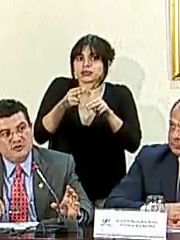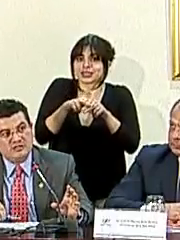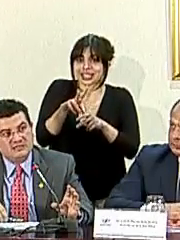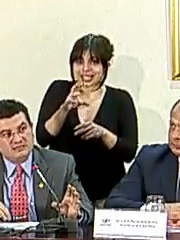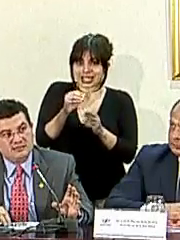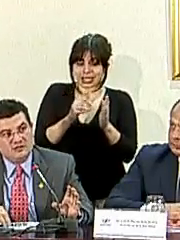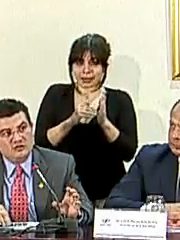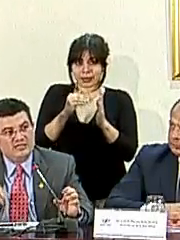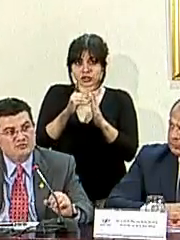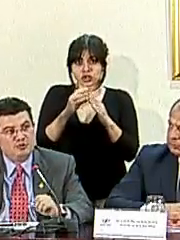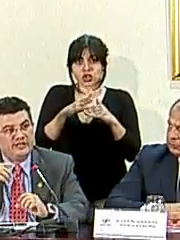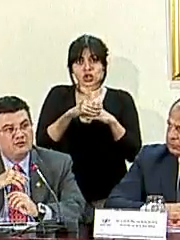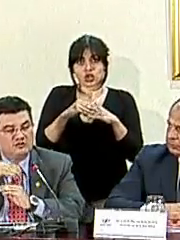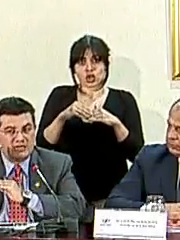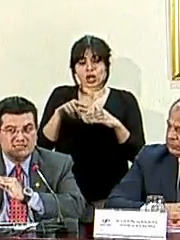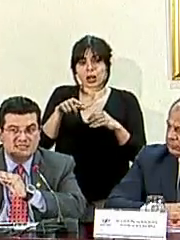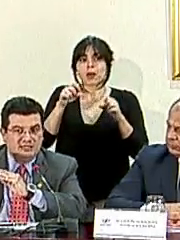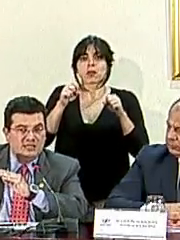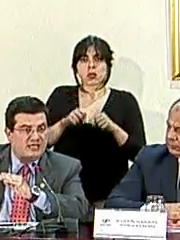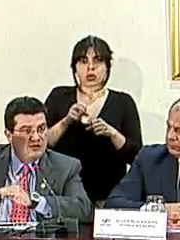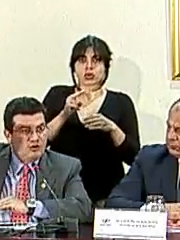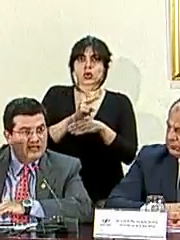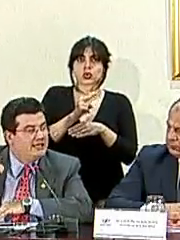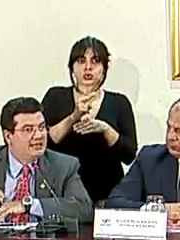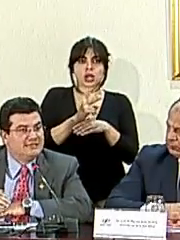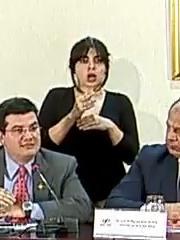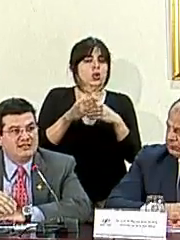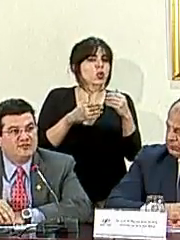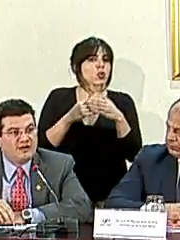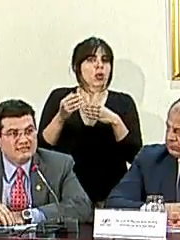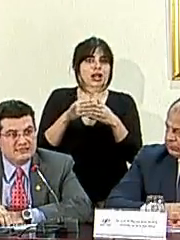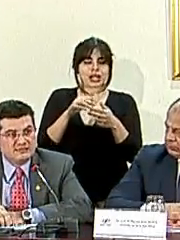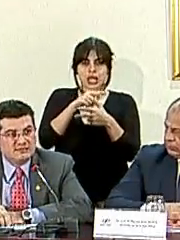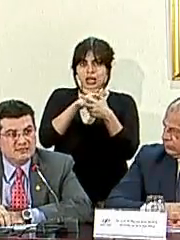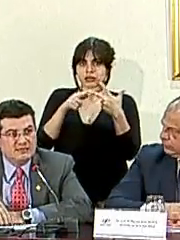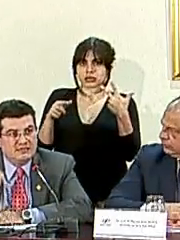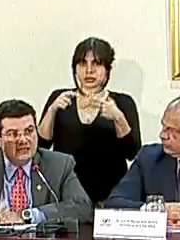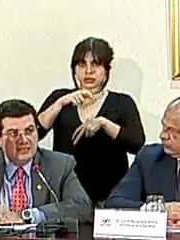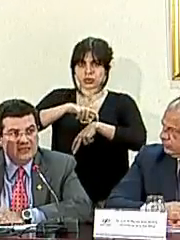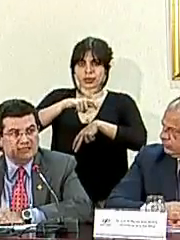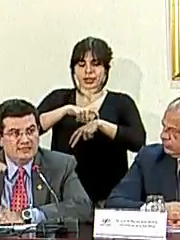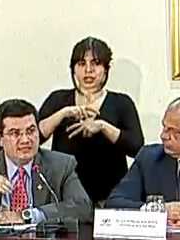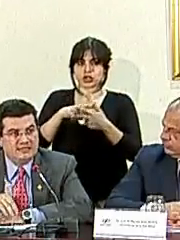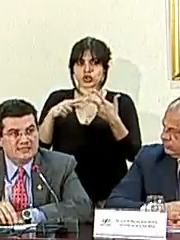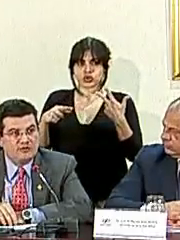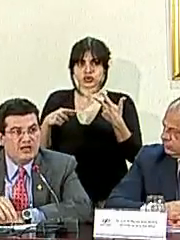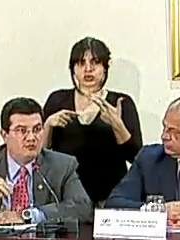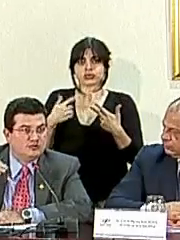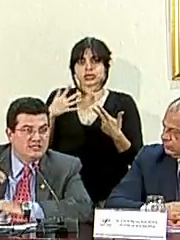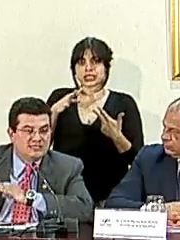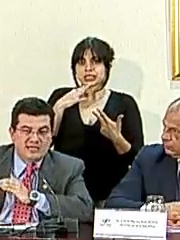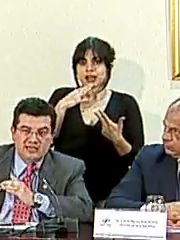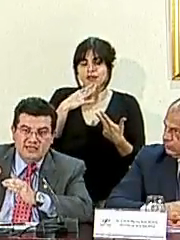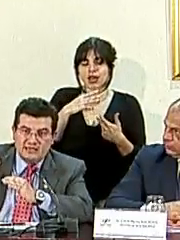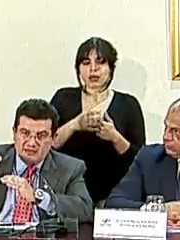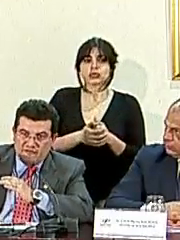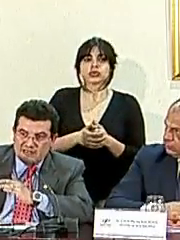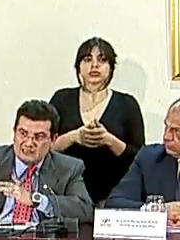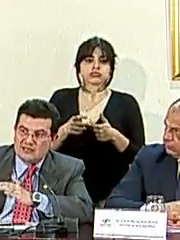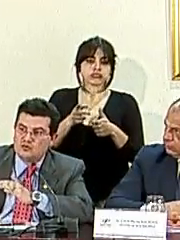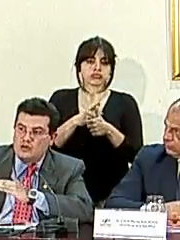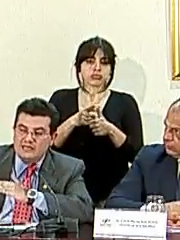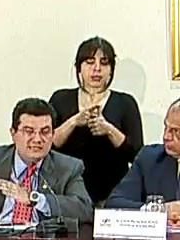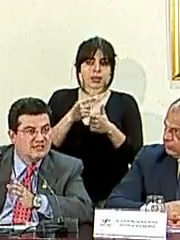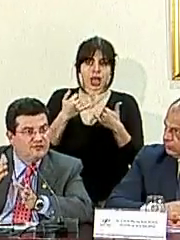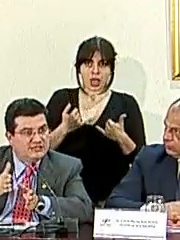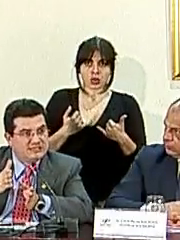30 millones de dólares podrían usarse en cualquiera de las tres fases de las que hablamos, ya sea en las